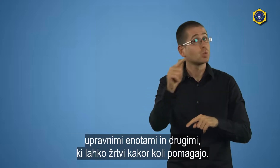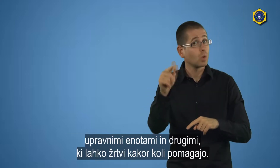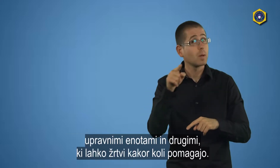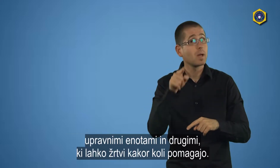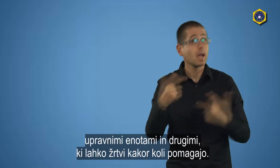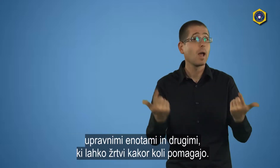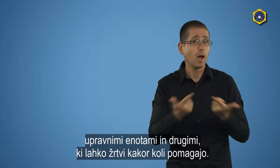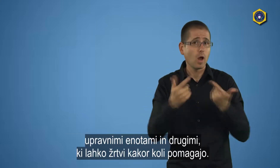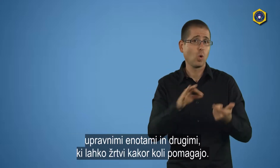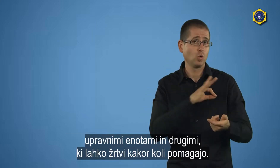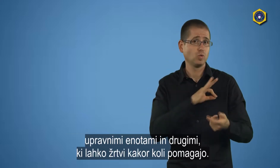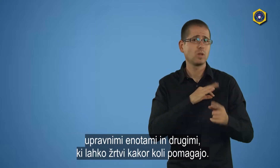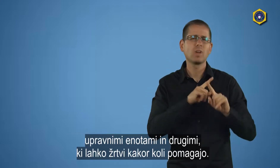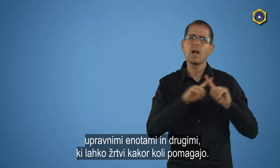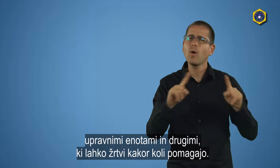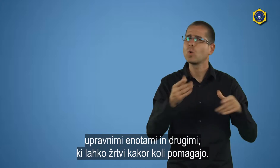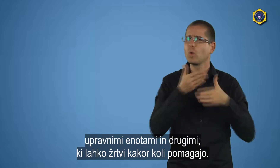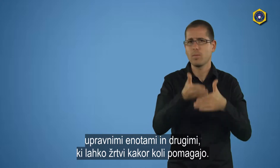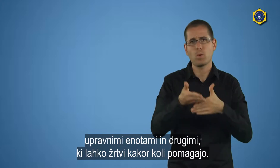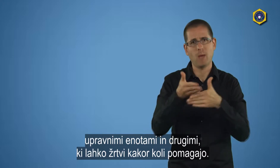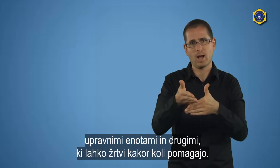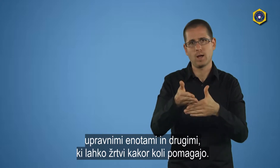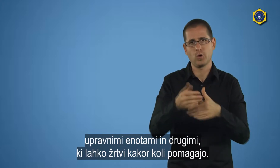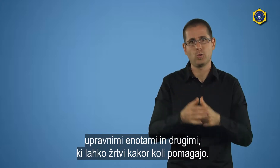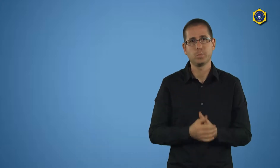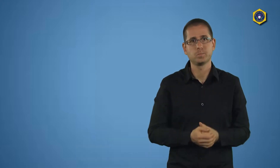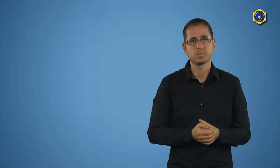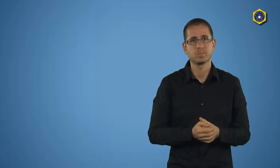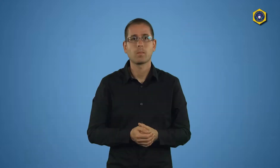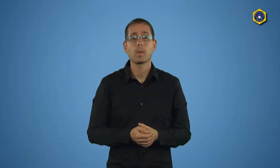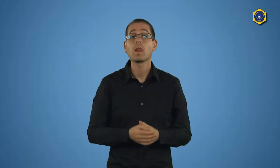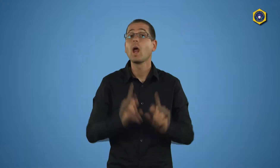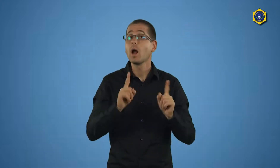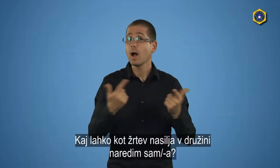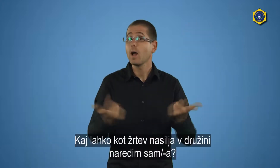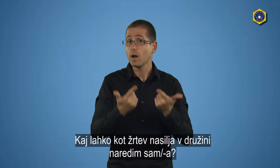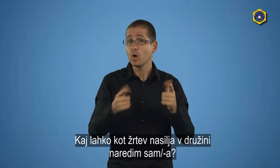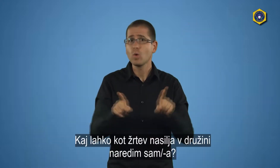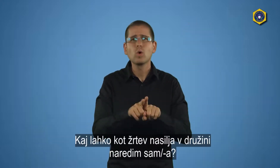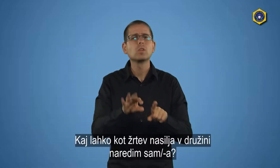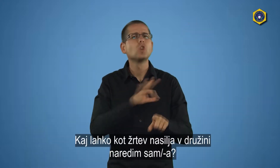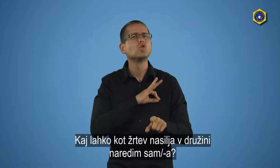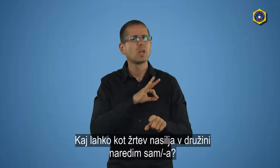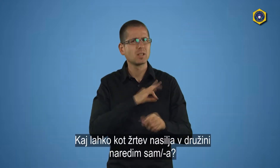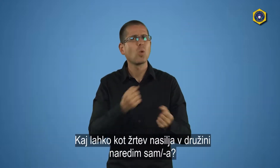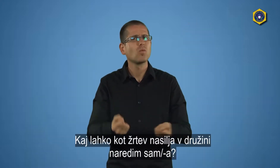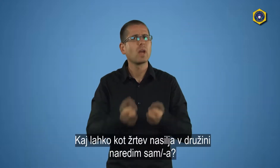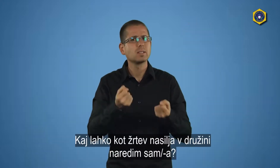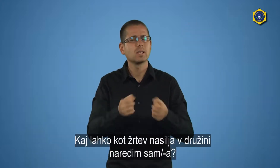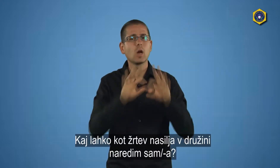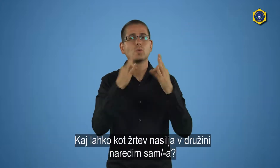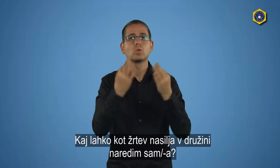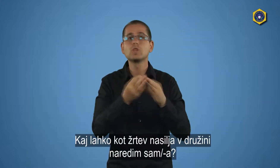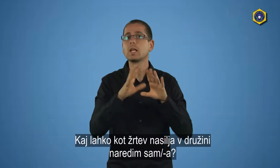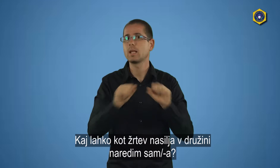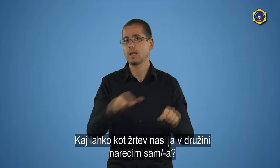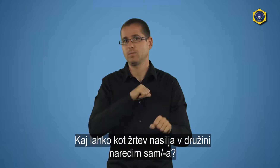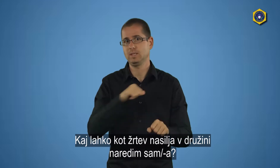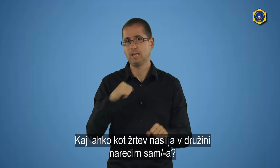ki lahko žrtvi kakorkoli pomagajo. Kaj lahko kot žrtev nasilja v družini naredim sam